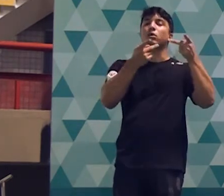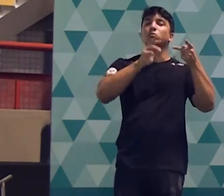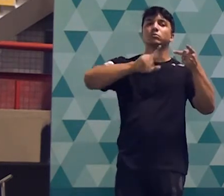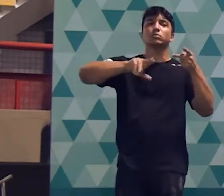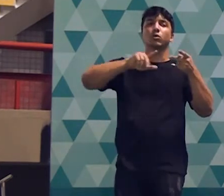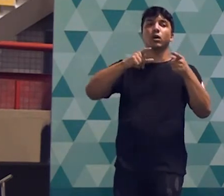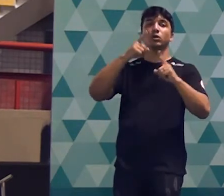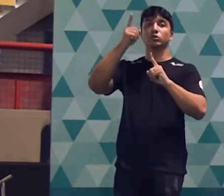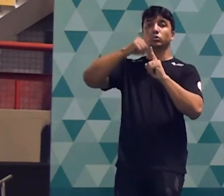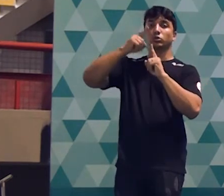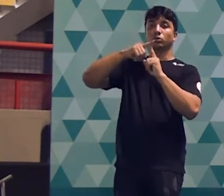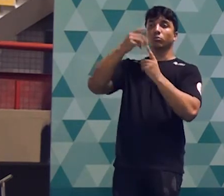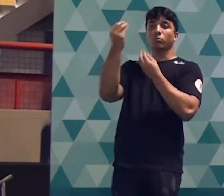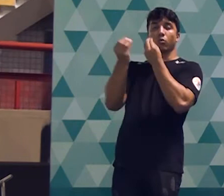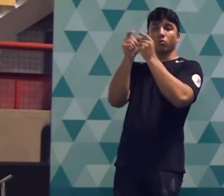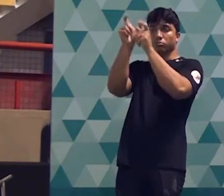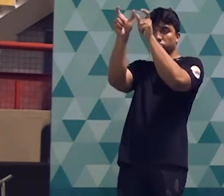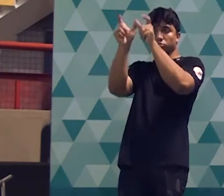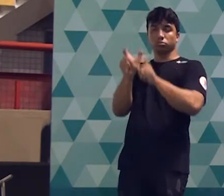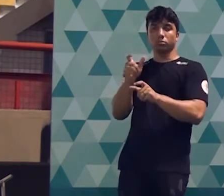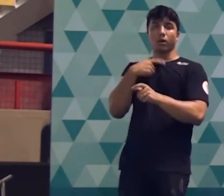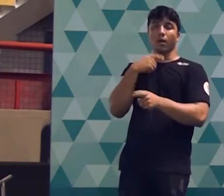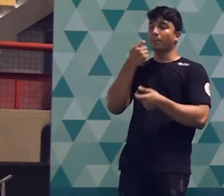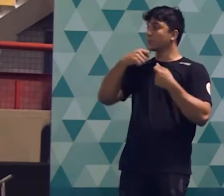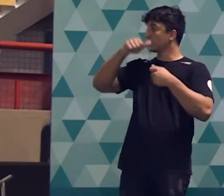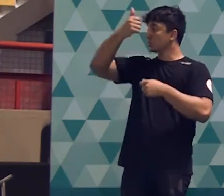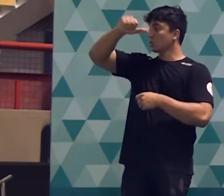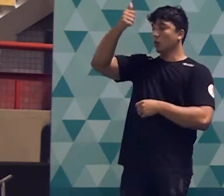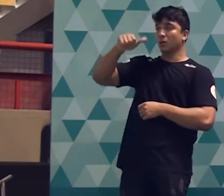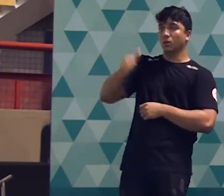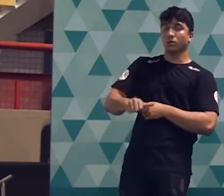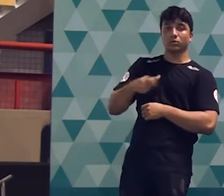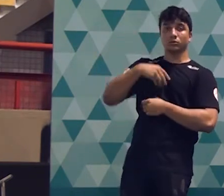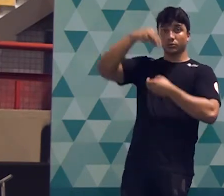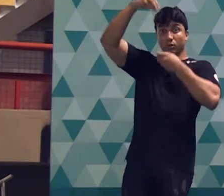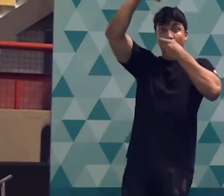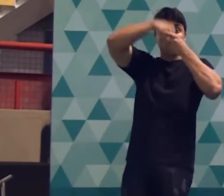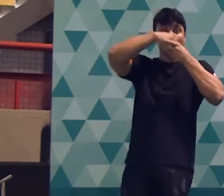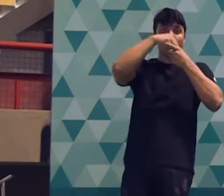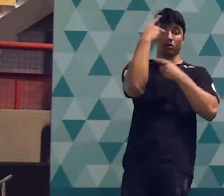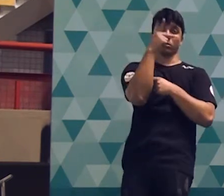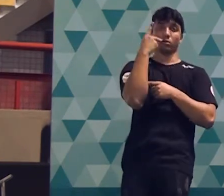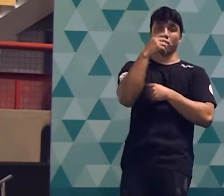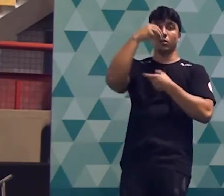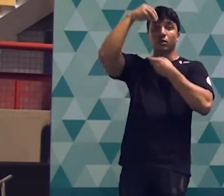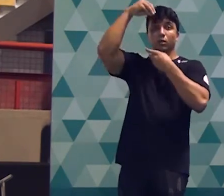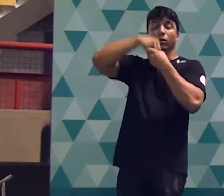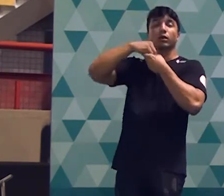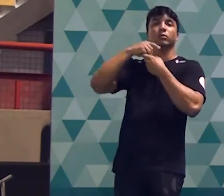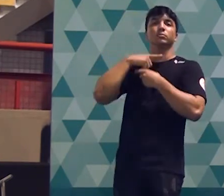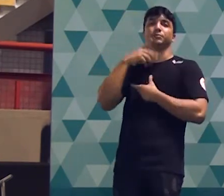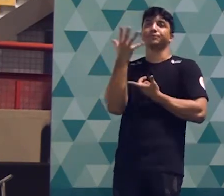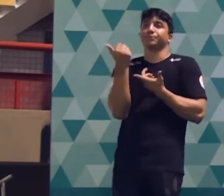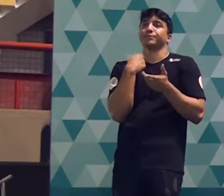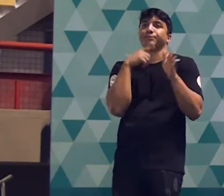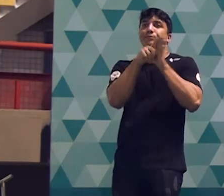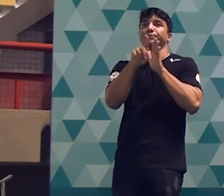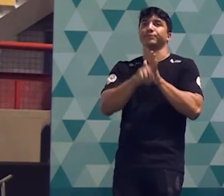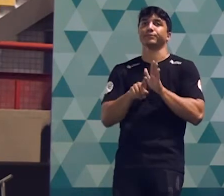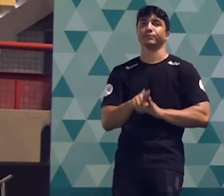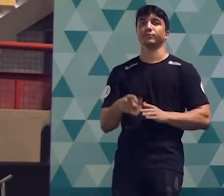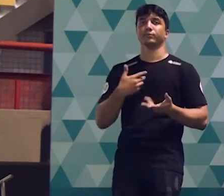dizendo. Porque o psicanalista ele tem que descobrir o inconsciente. O que você sabe, você não precisa perguntar para